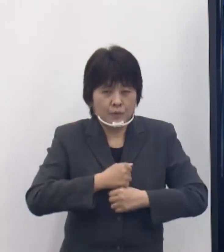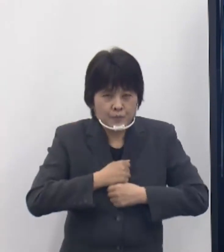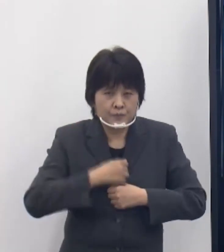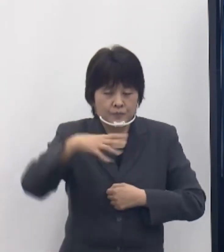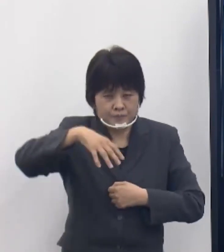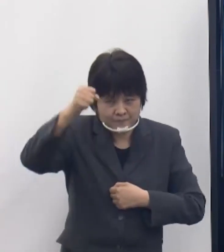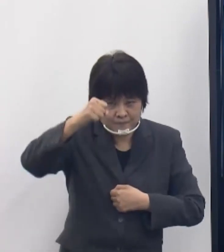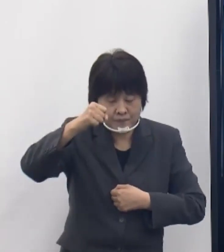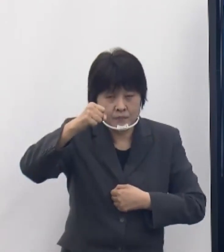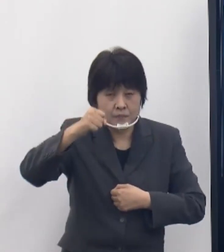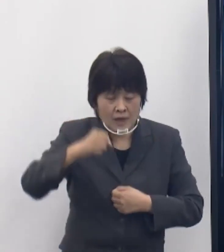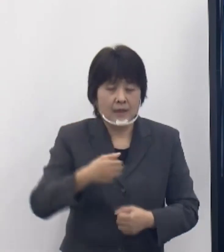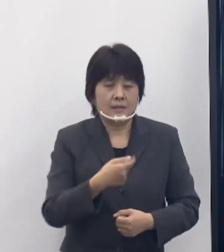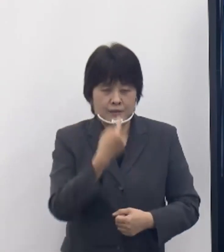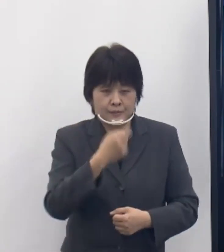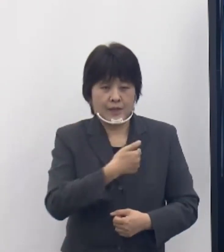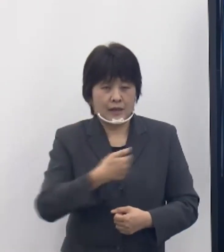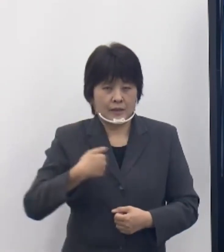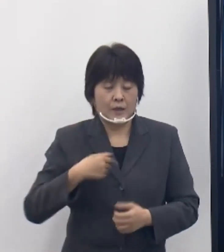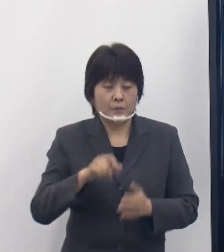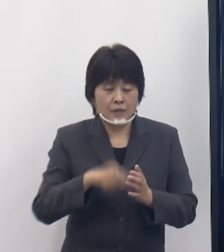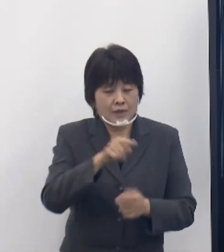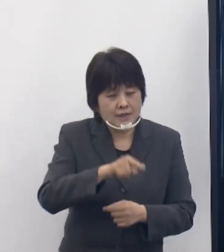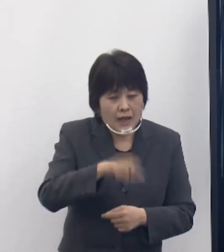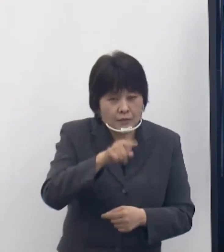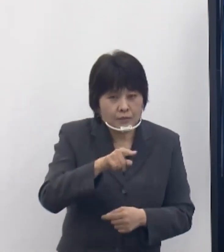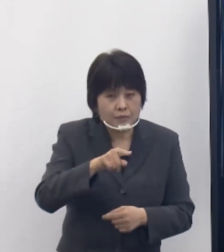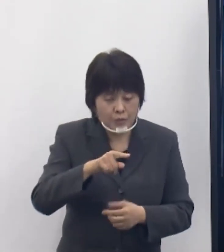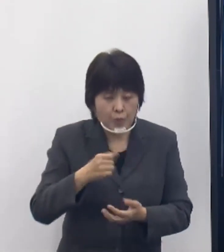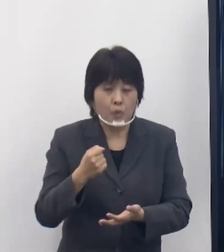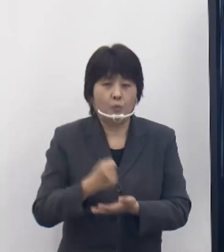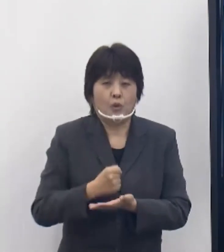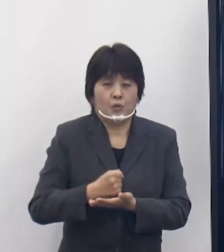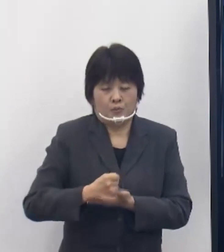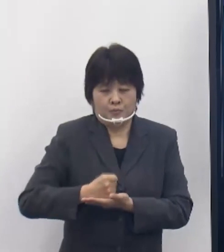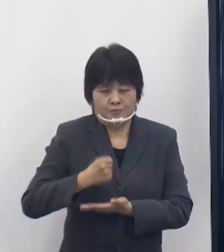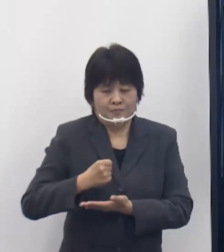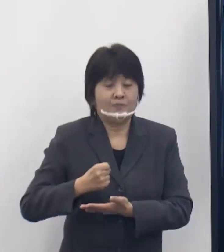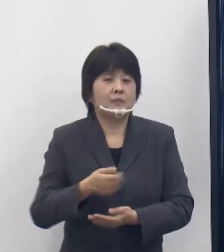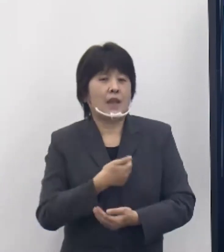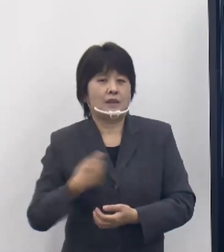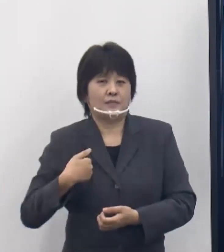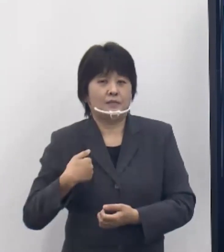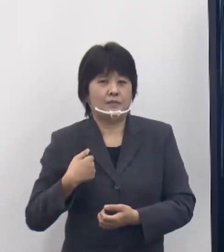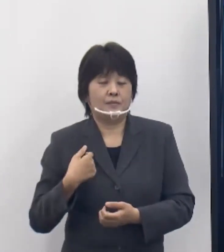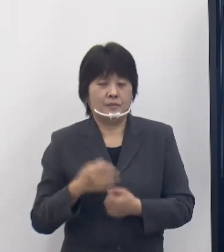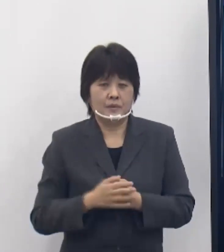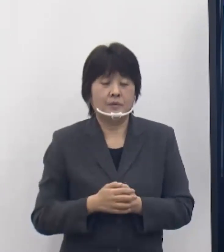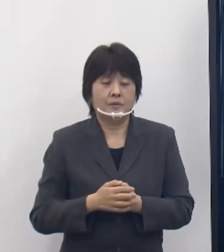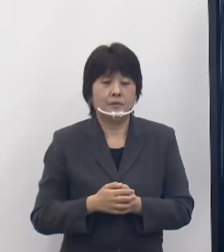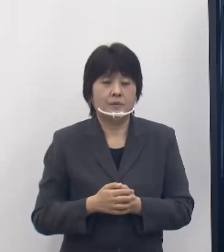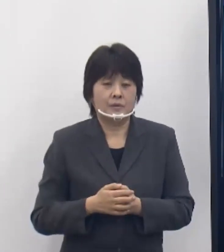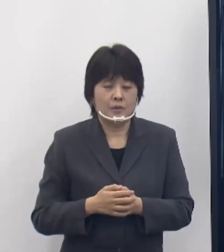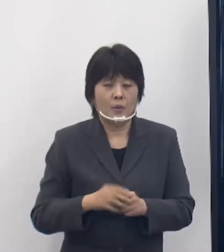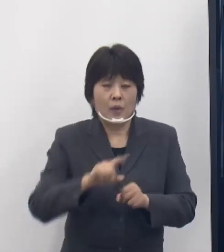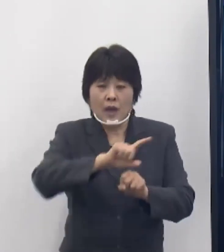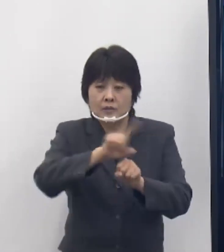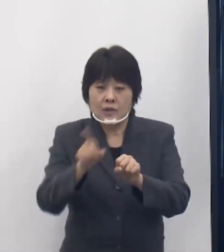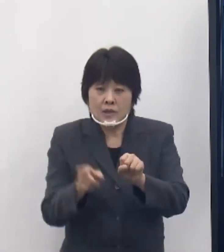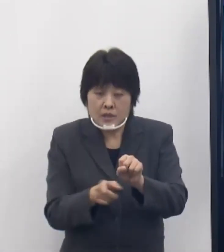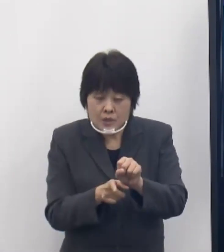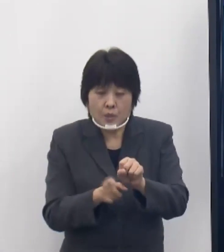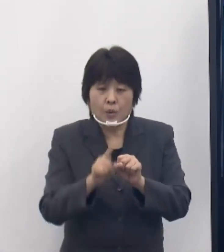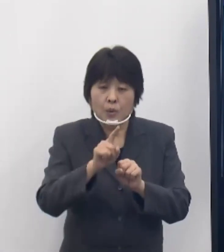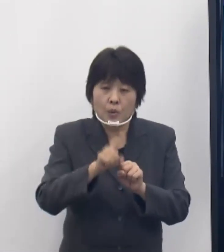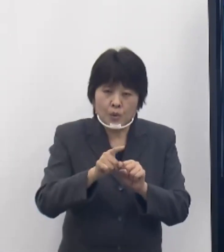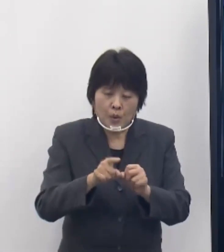にはチェックを入れるとポイントが得られるという仕組みになっており、それが SDGs のど